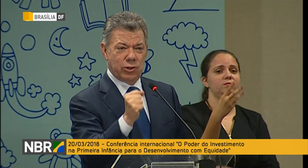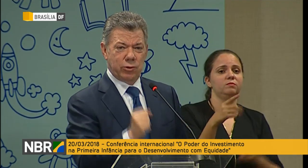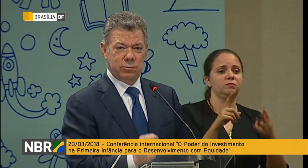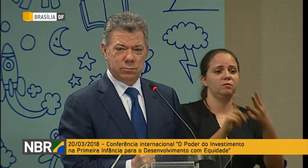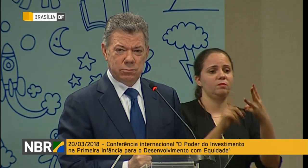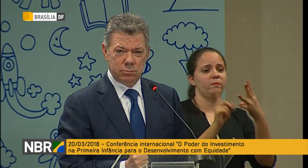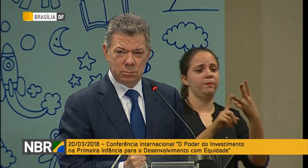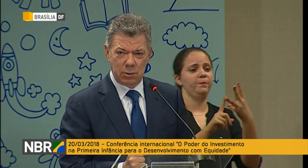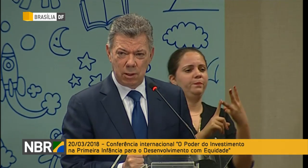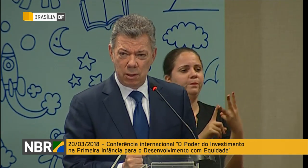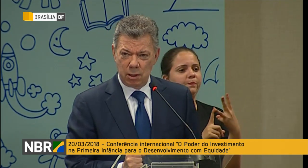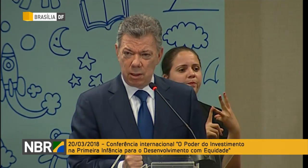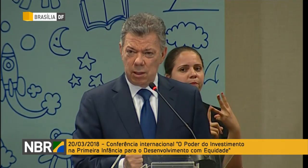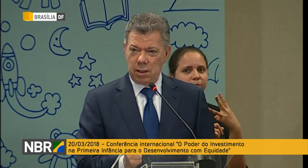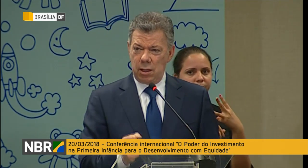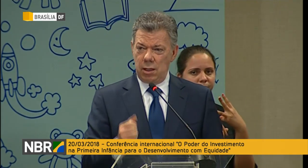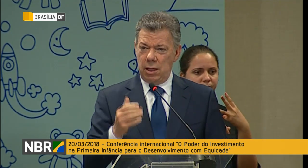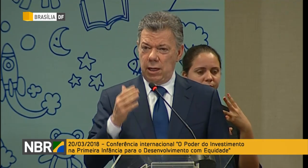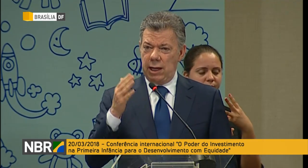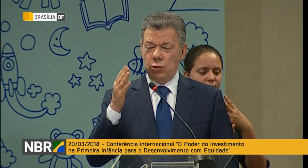ponto ou pilar, que é a educação.